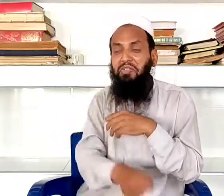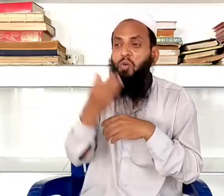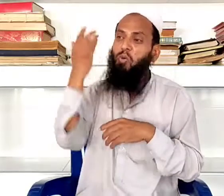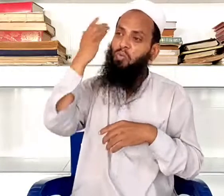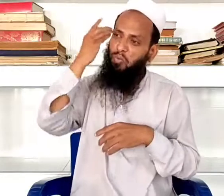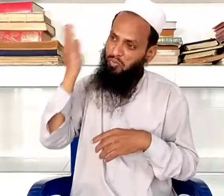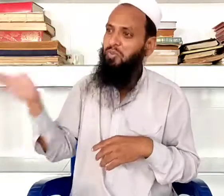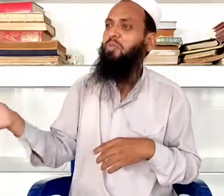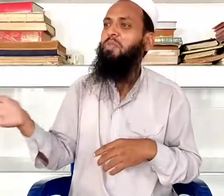यह विरासत का मसला